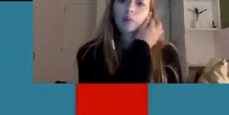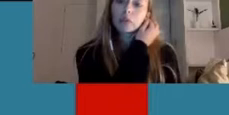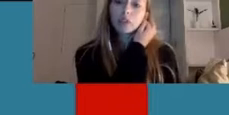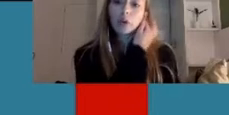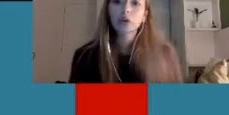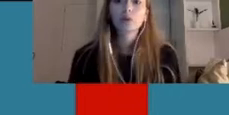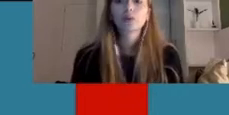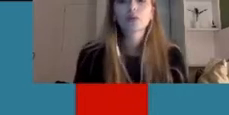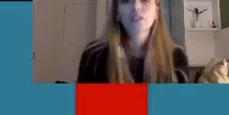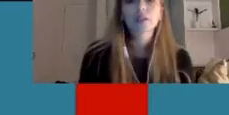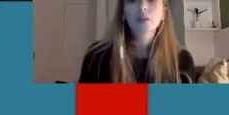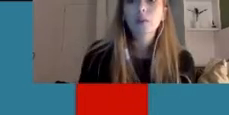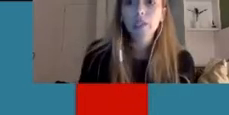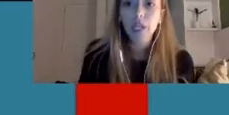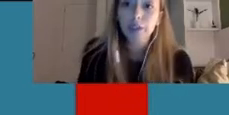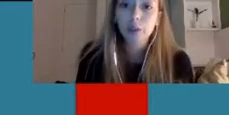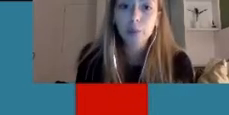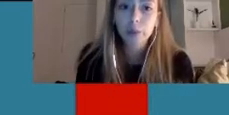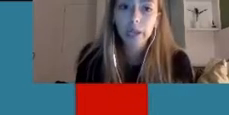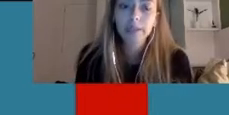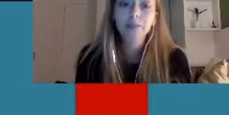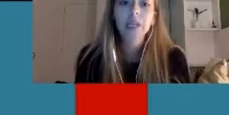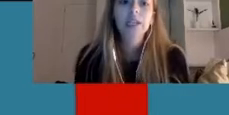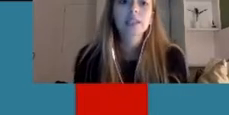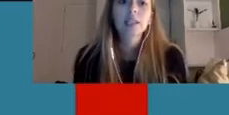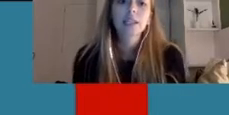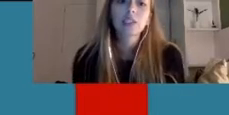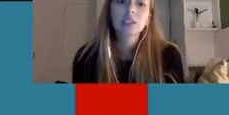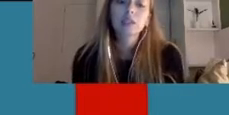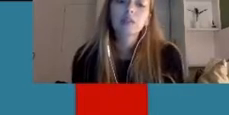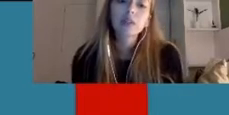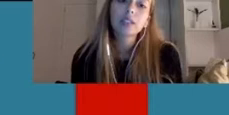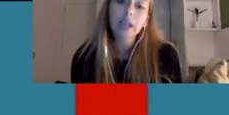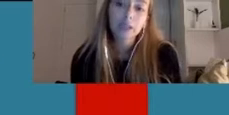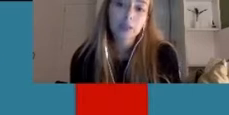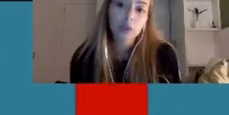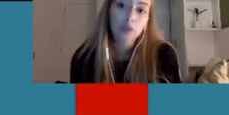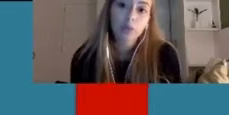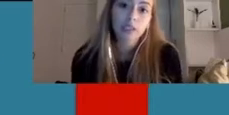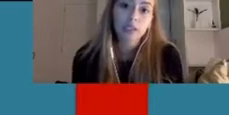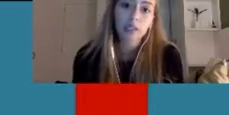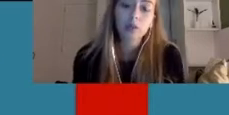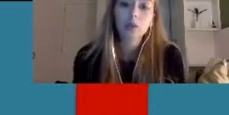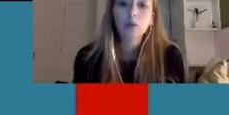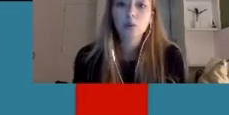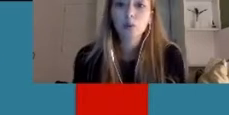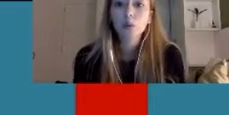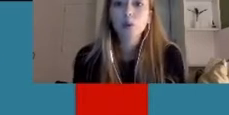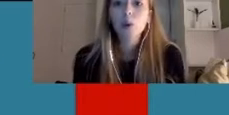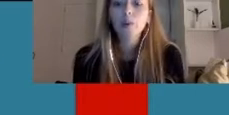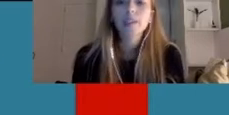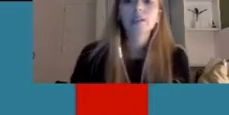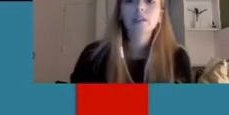Bom, de acordo com o censo do IBGE de 2010, cerca de 5,7 milhões de brasileiros são